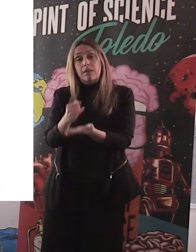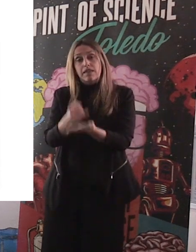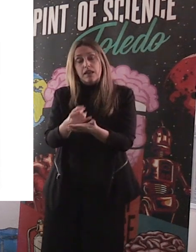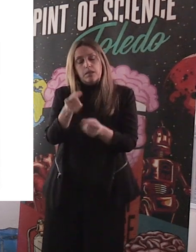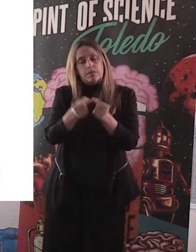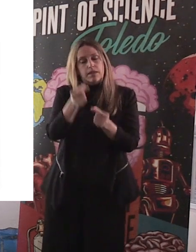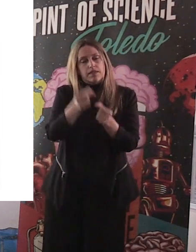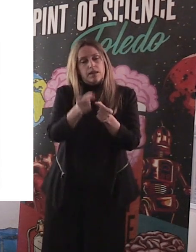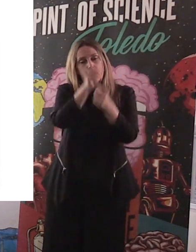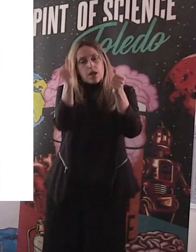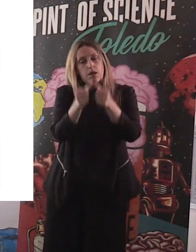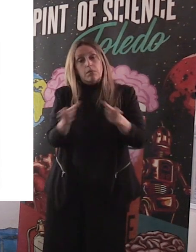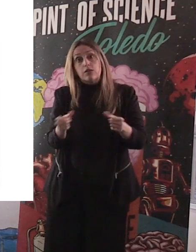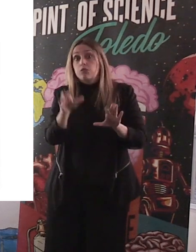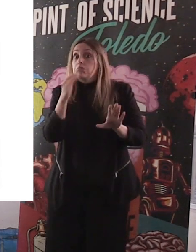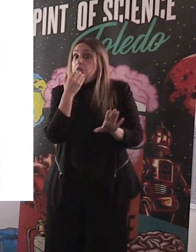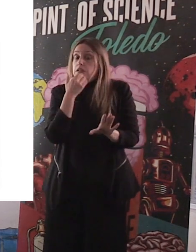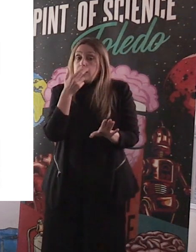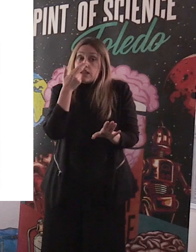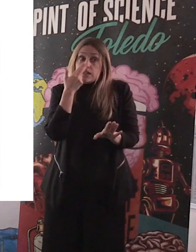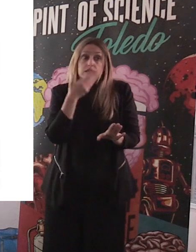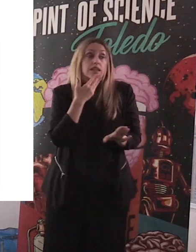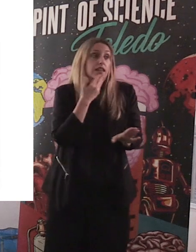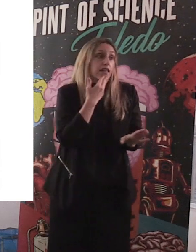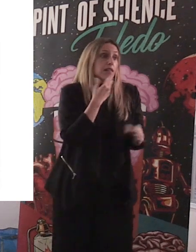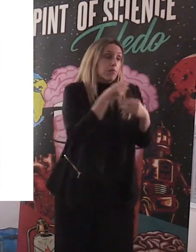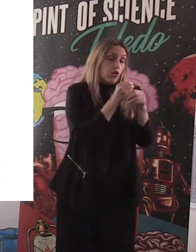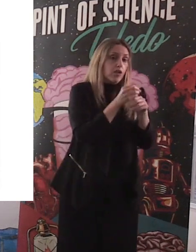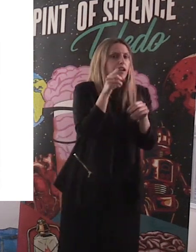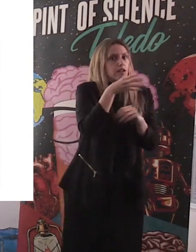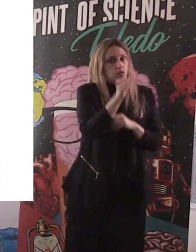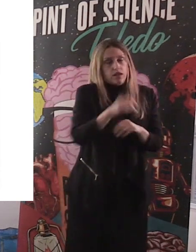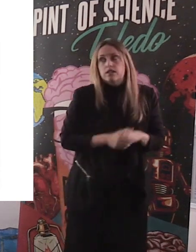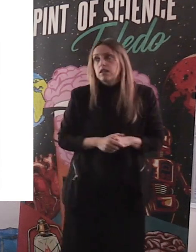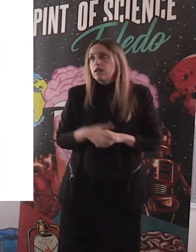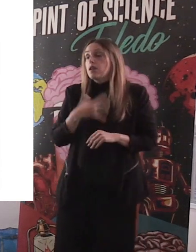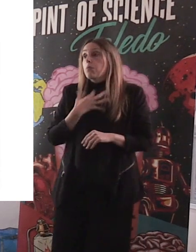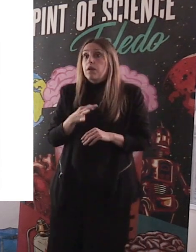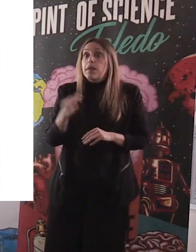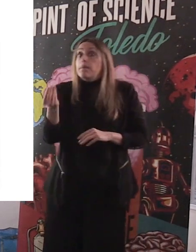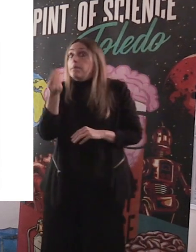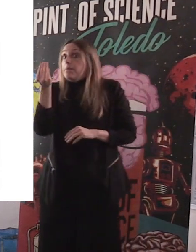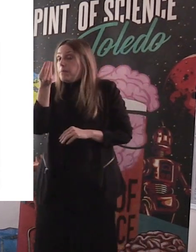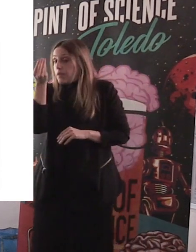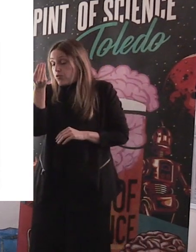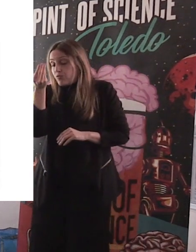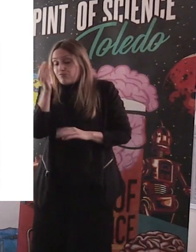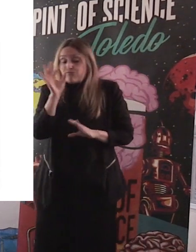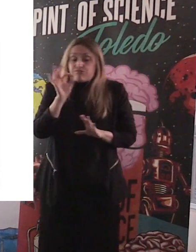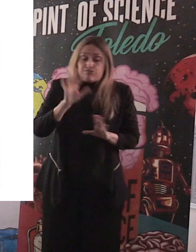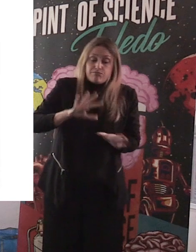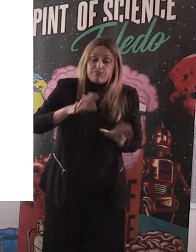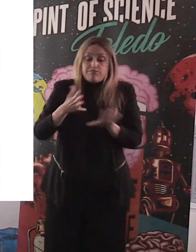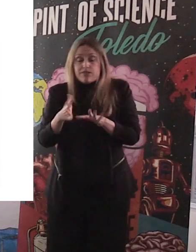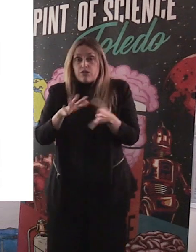determinar, si te interesa, la edad biológica que tienes, que puede ser mejor, bueno, más o menos que